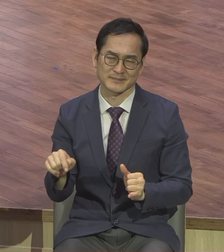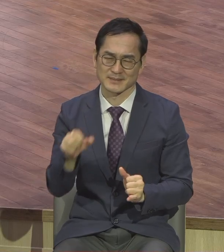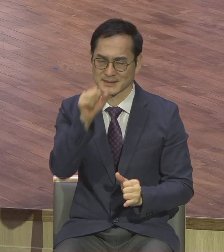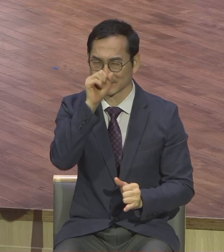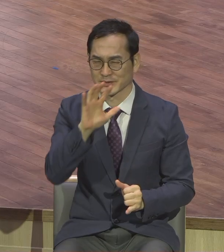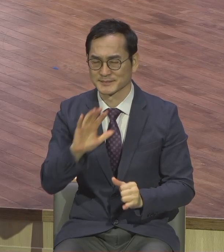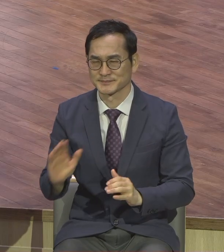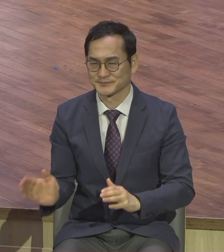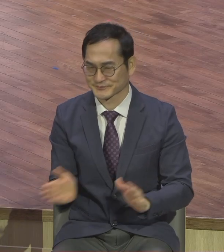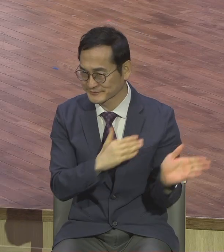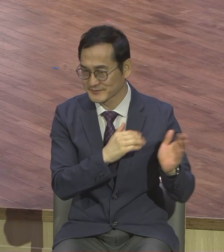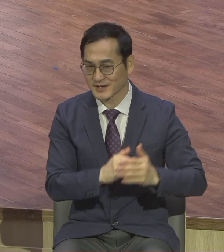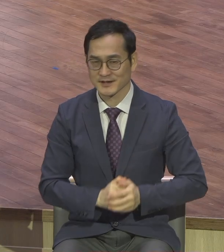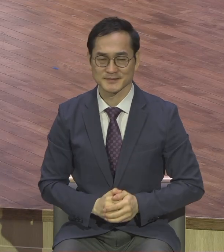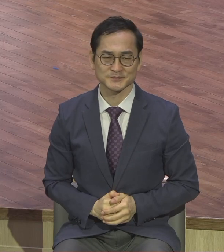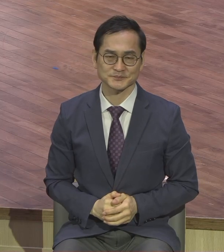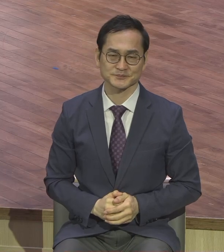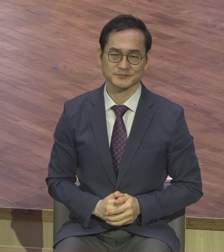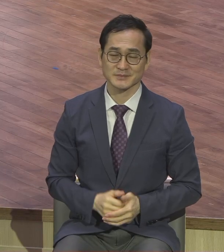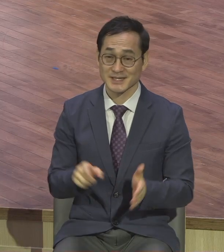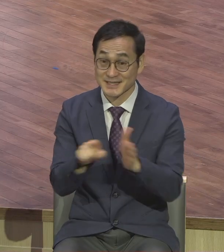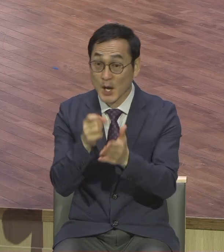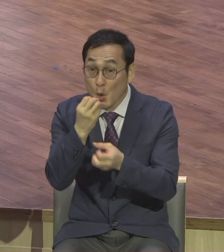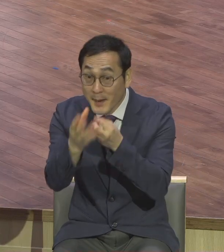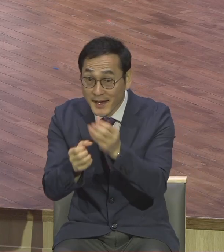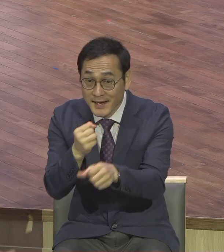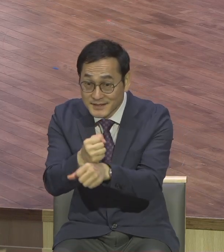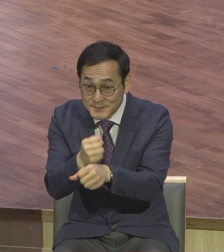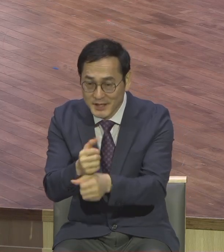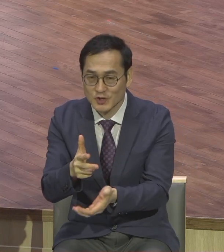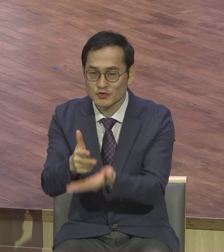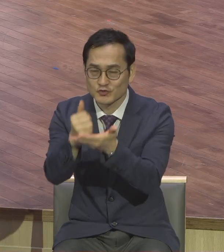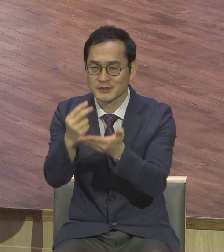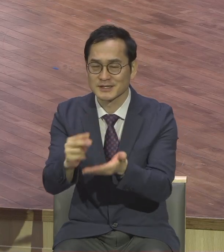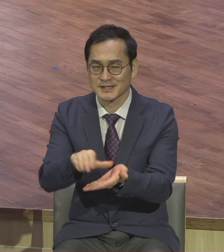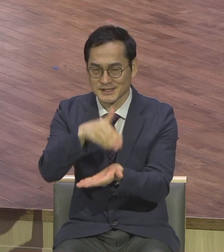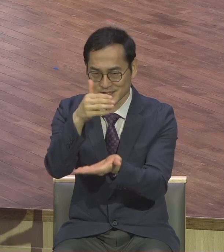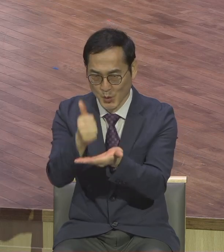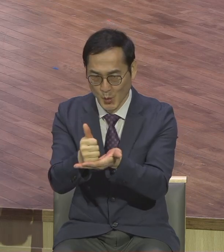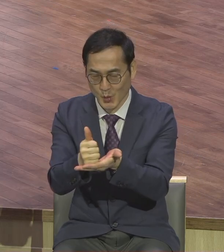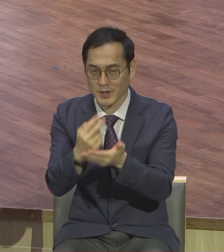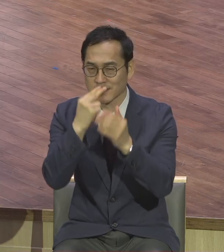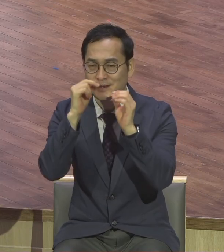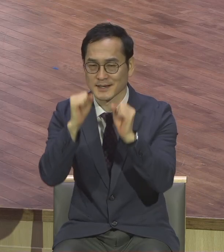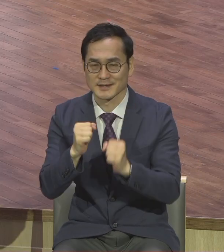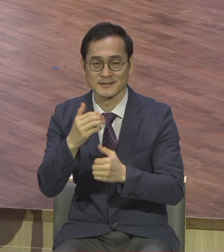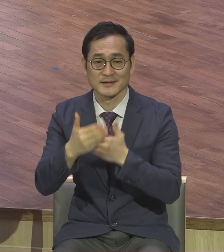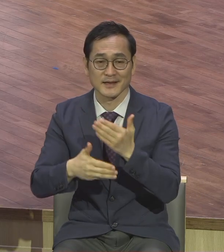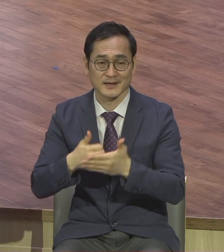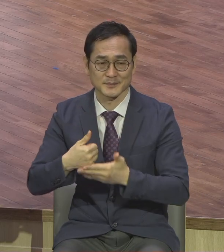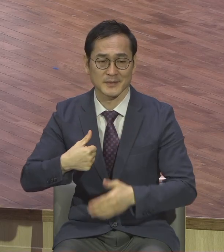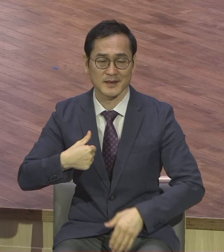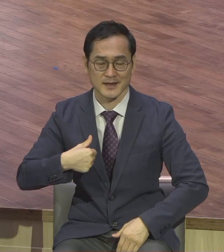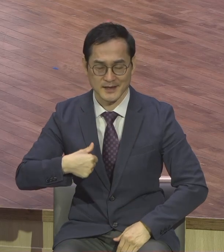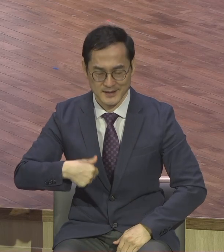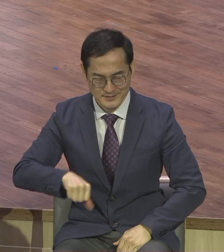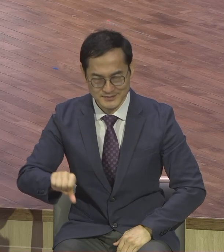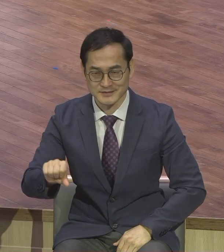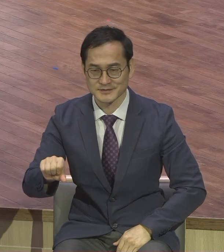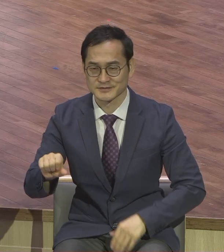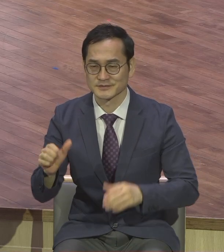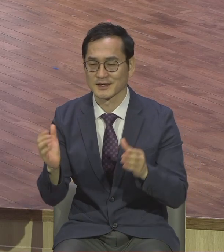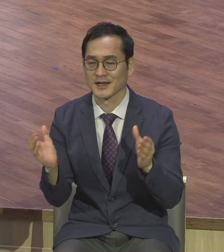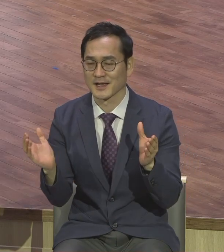감사드립니다. 신앙 고백합니다. 주는 그리스도시요 살아계신 하나님의 아들이십니다.